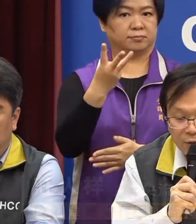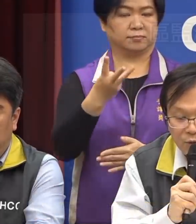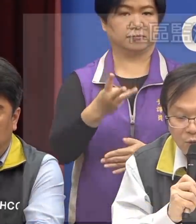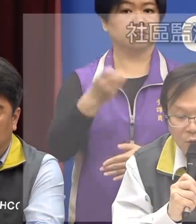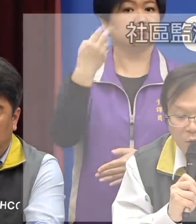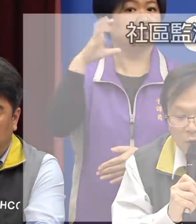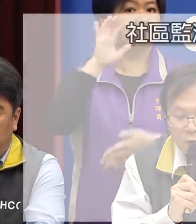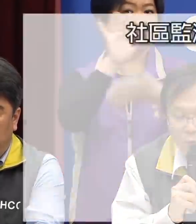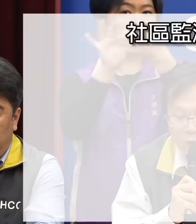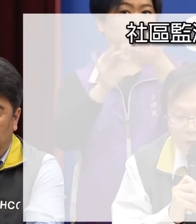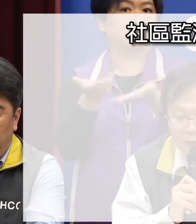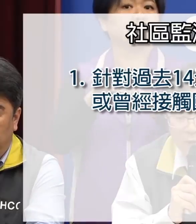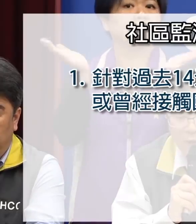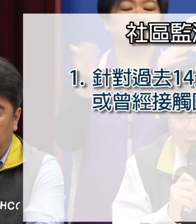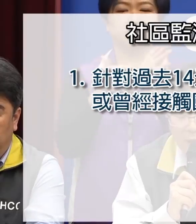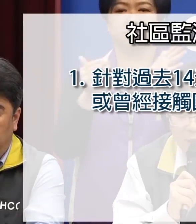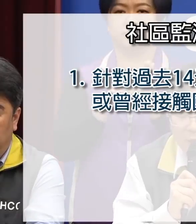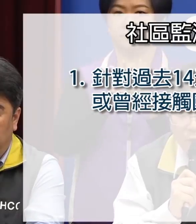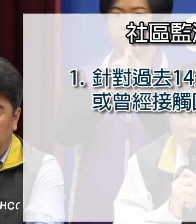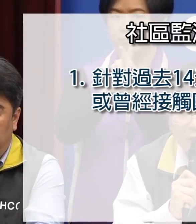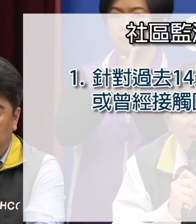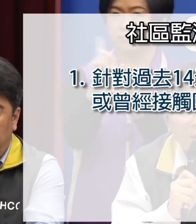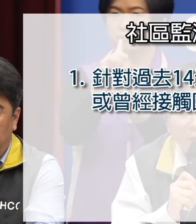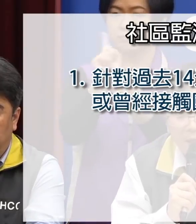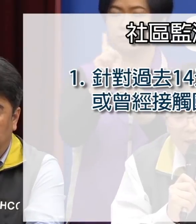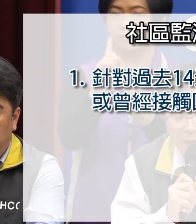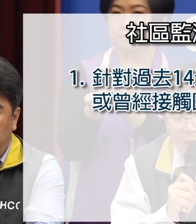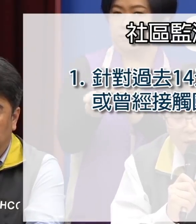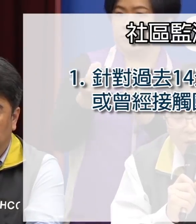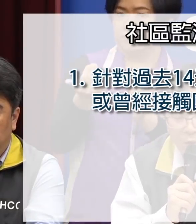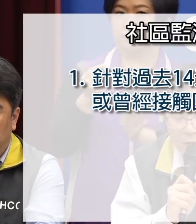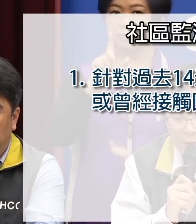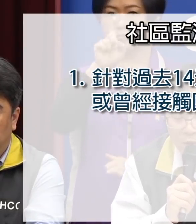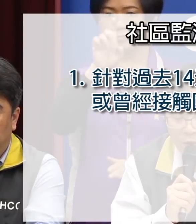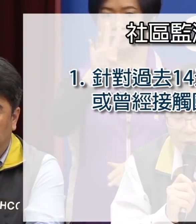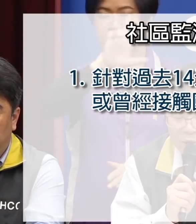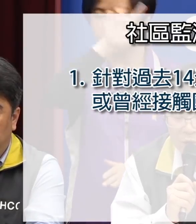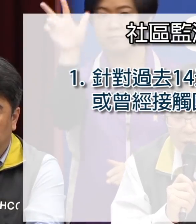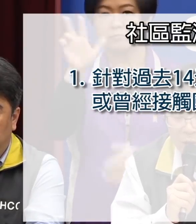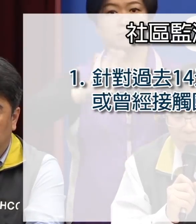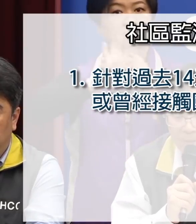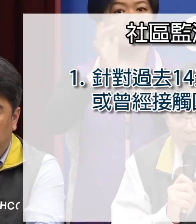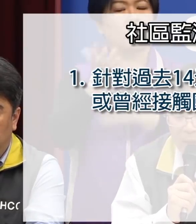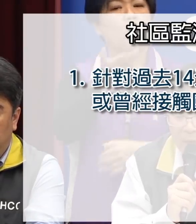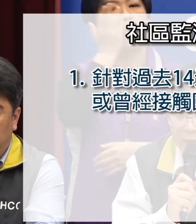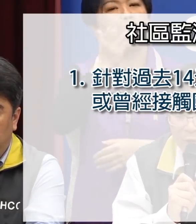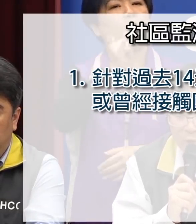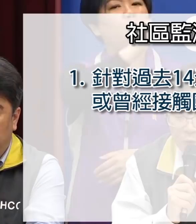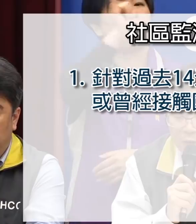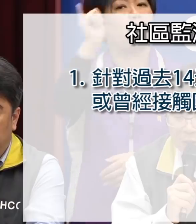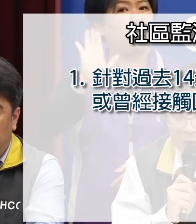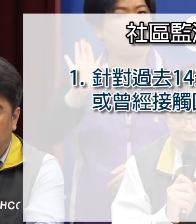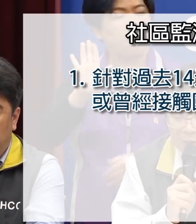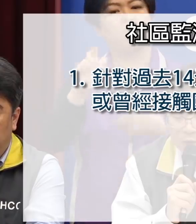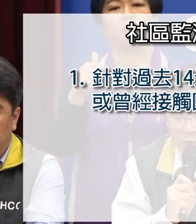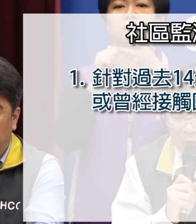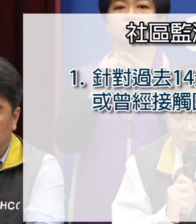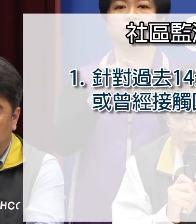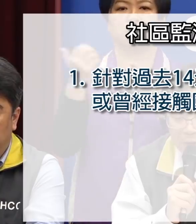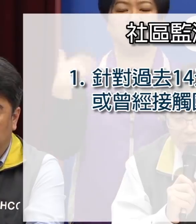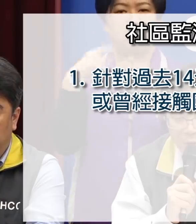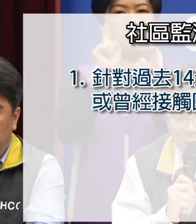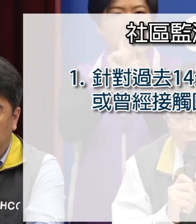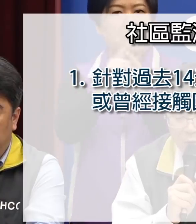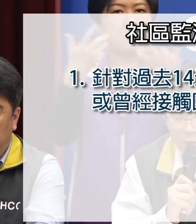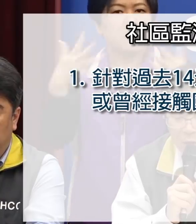也有，就是说我们会针对过去14天有国外的旅游史啊，那还有就是说曾经接触